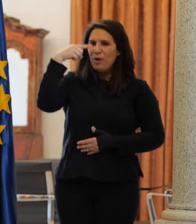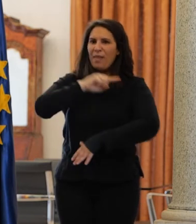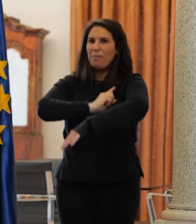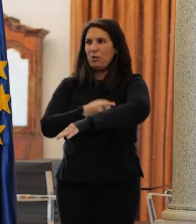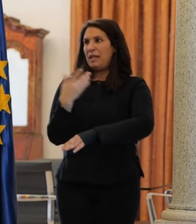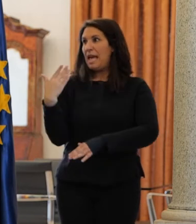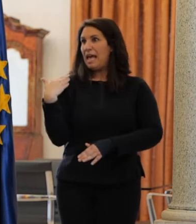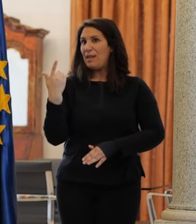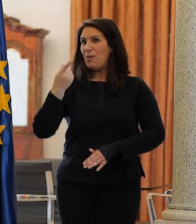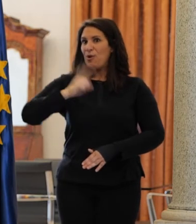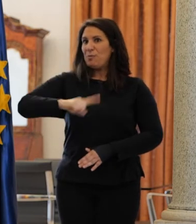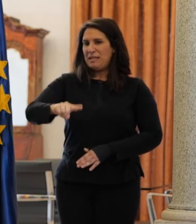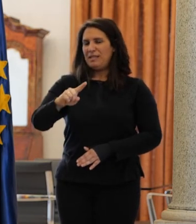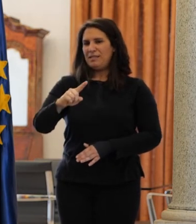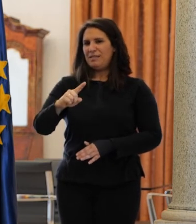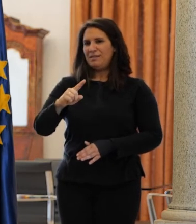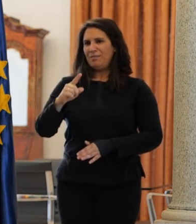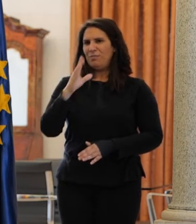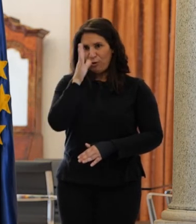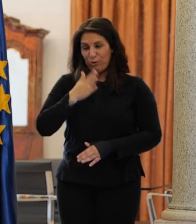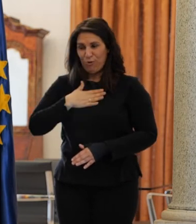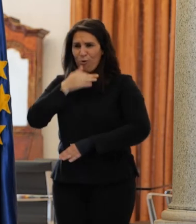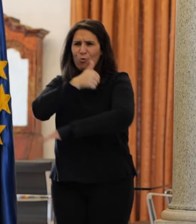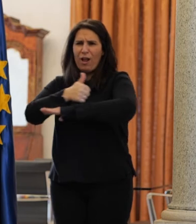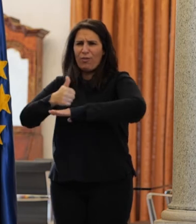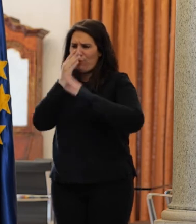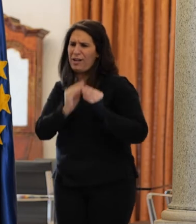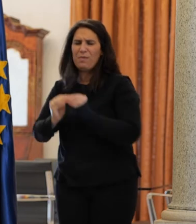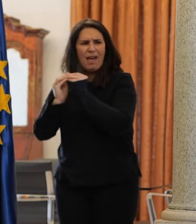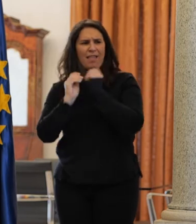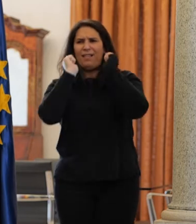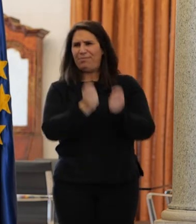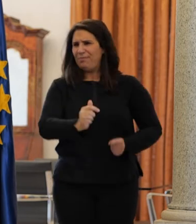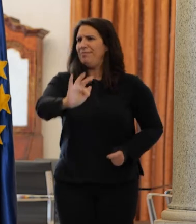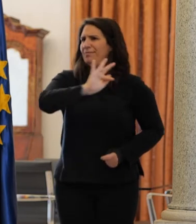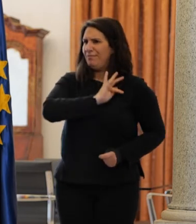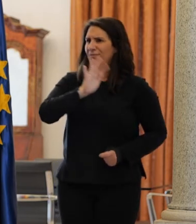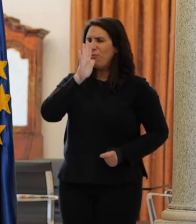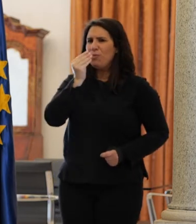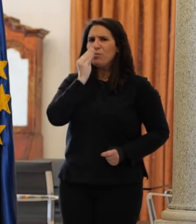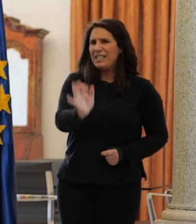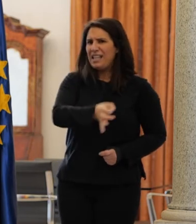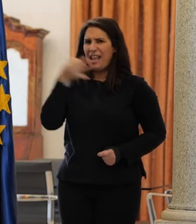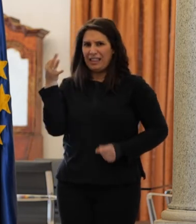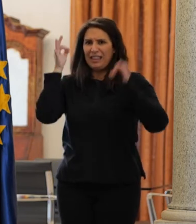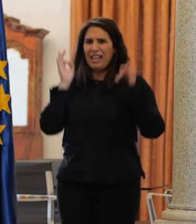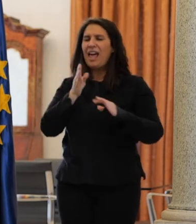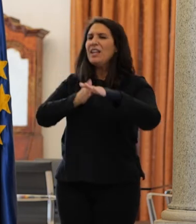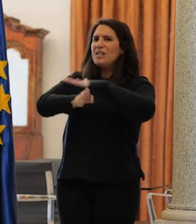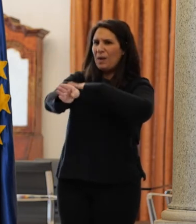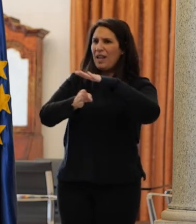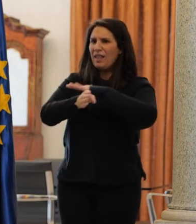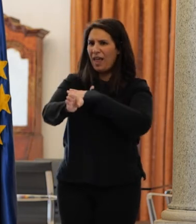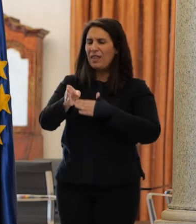meses, y eso fue lo que llevó al jurado por unanimidad a premiaros, a reconocer esta excelente práctica de